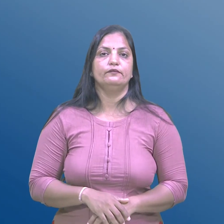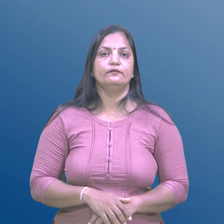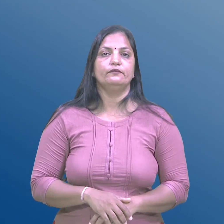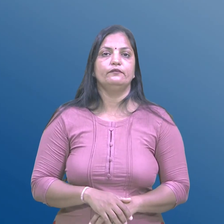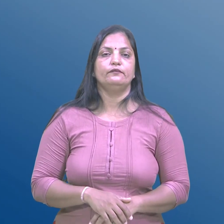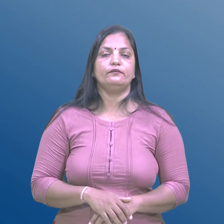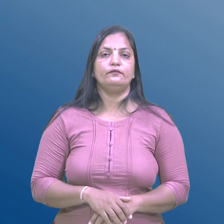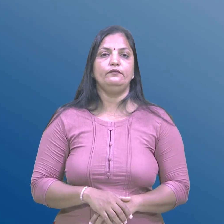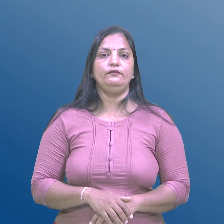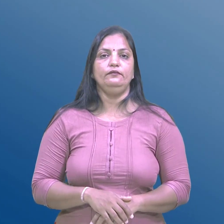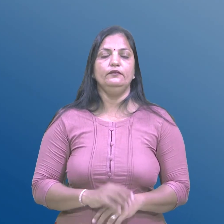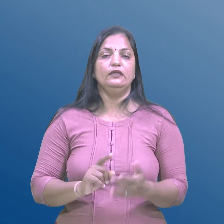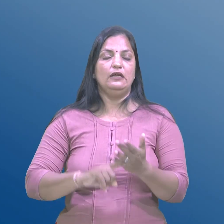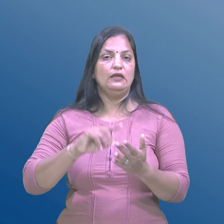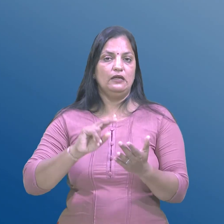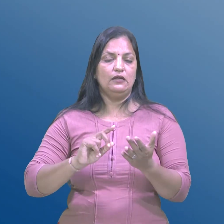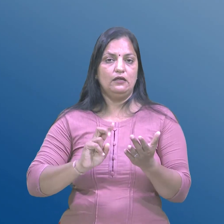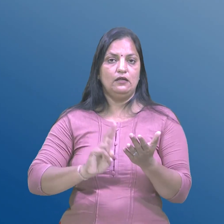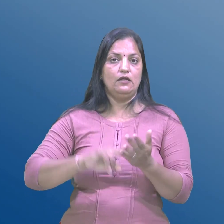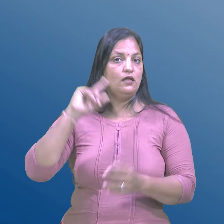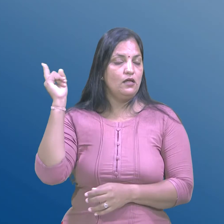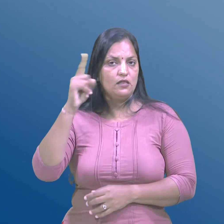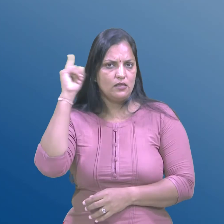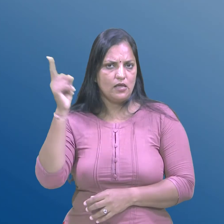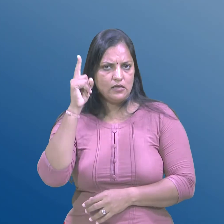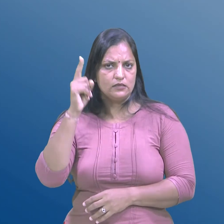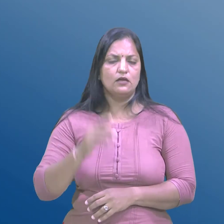રાષ્ટ્રીય આપત્તિ વ્યવસ્થાપન અધિનિયમ 2005